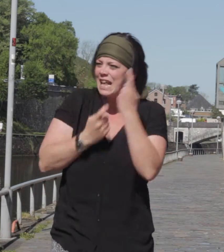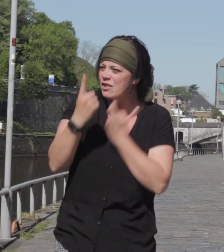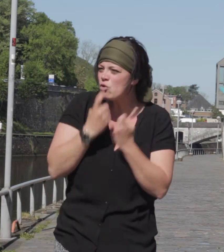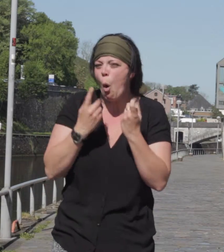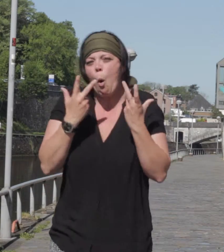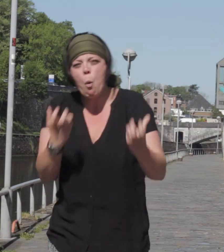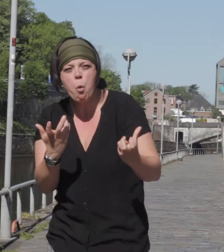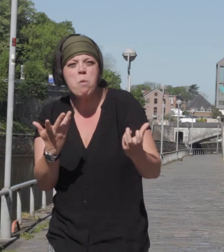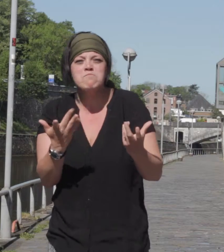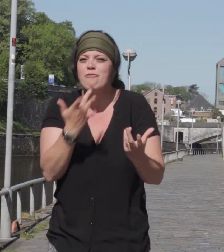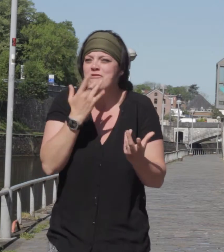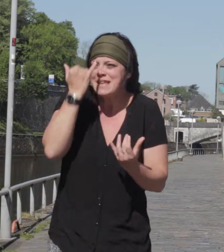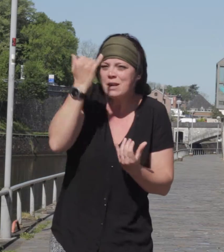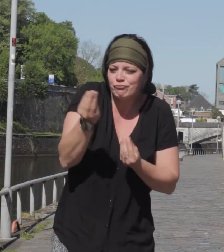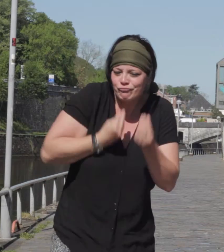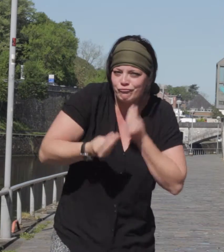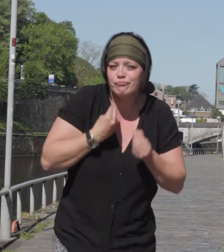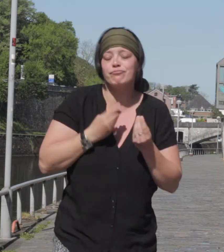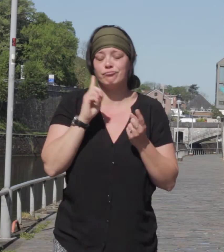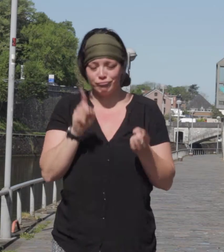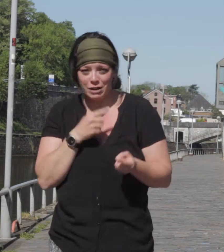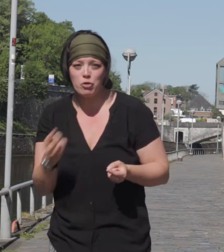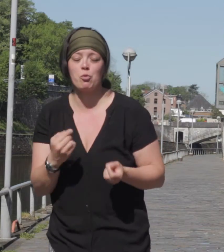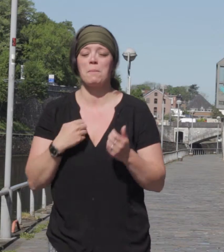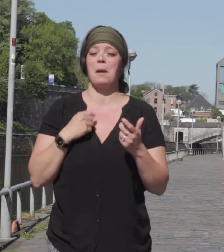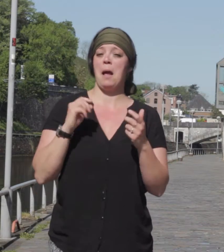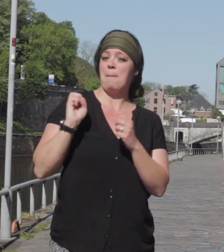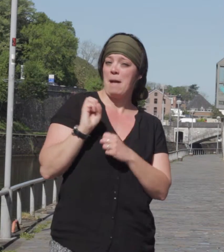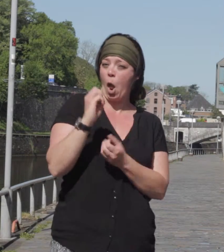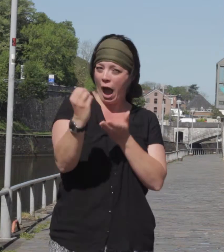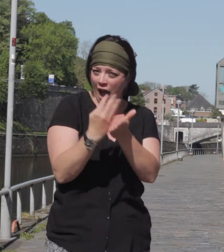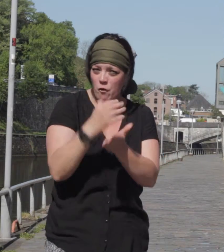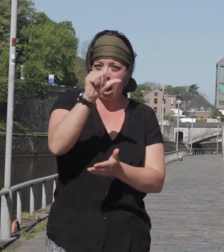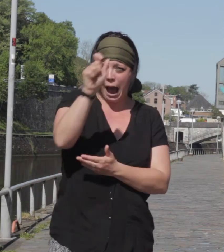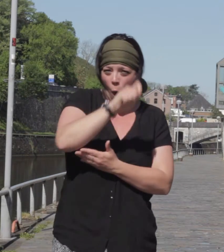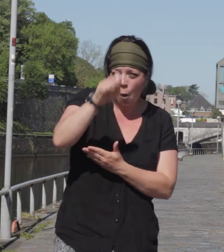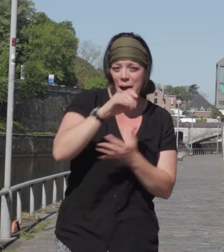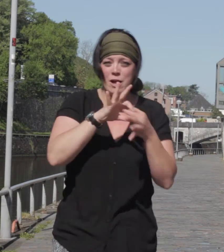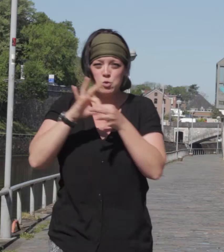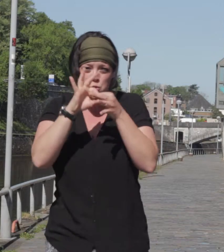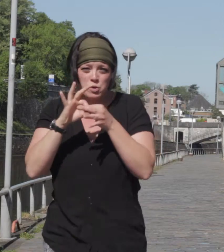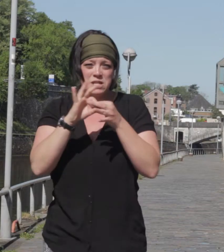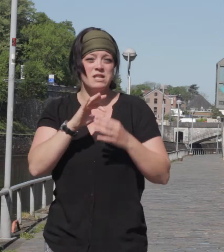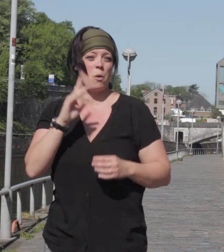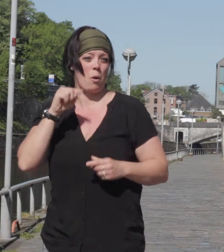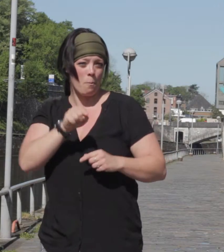nos aménagements, merci de nous contacter via l'adresse info@unisound.be. www.unisound.be.